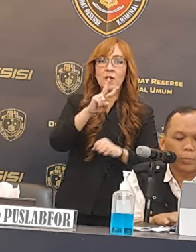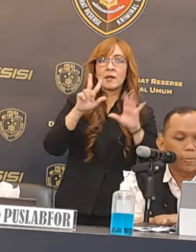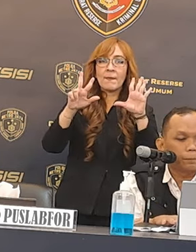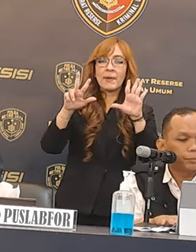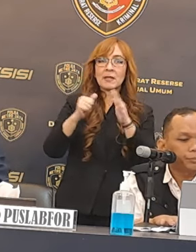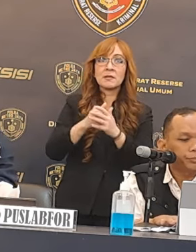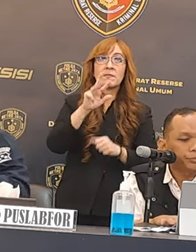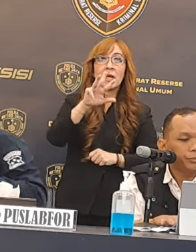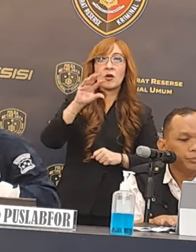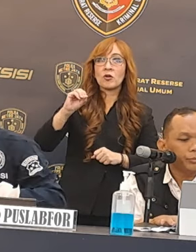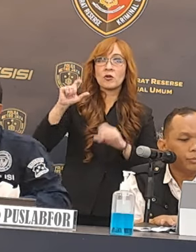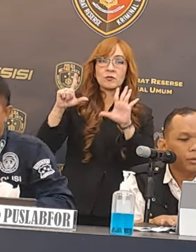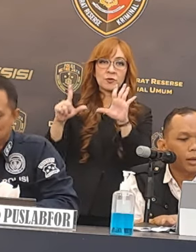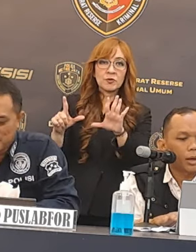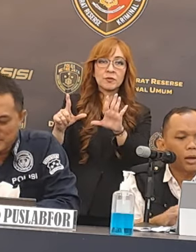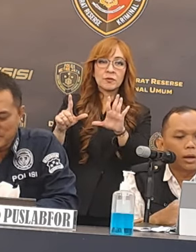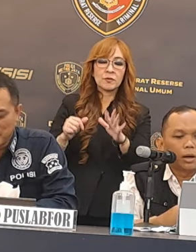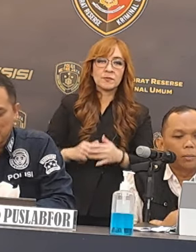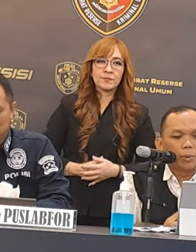C95289607.